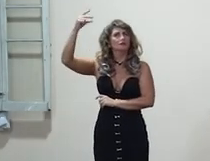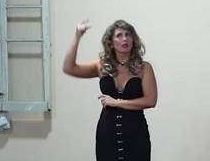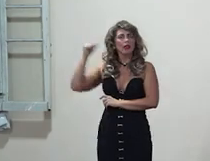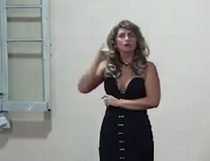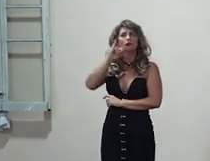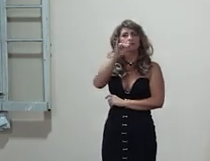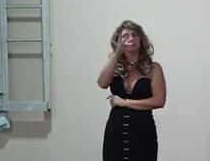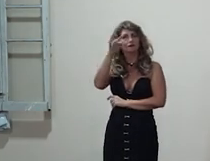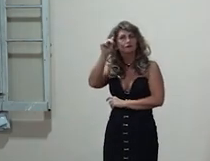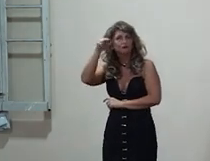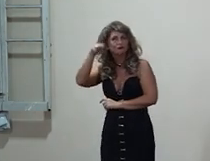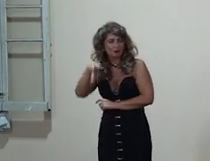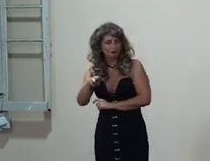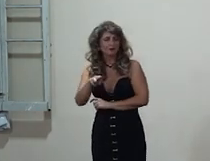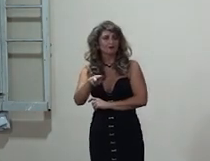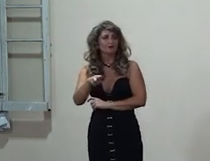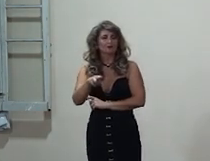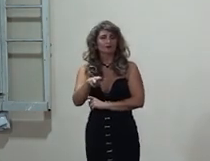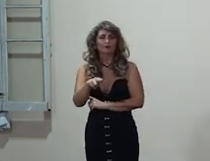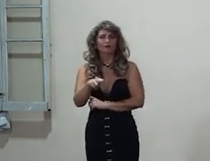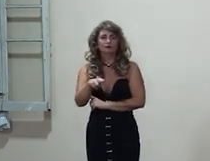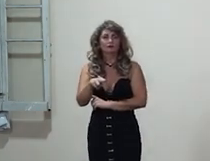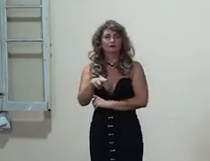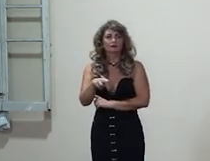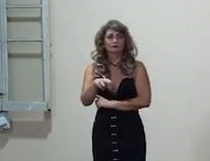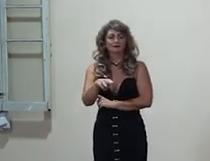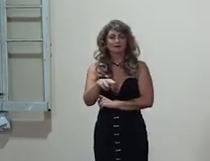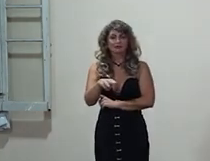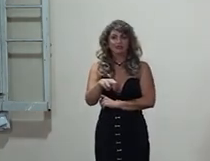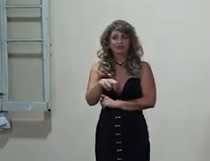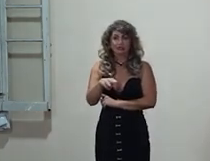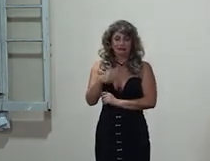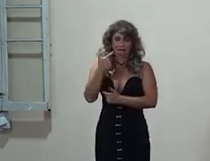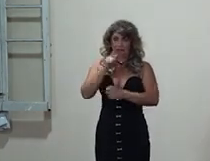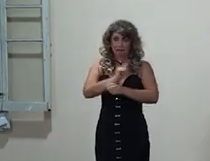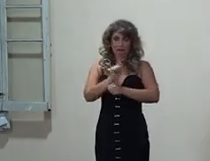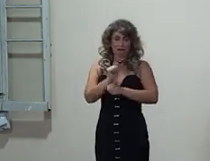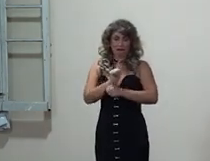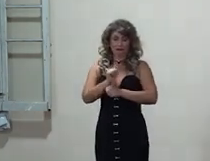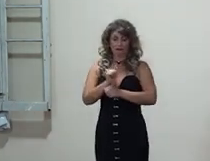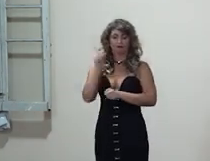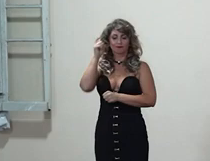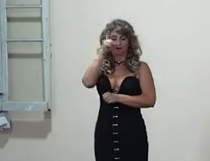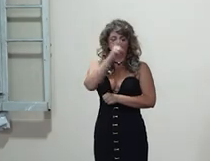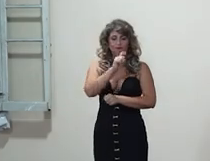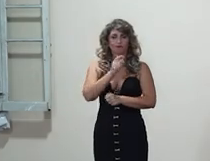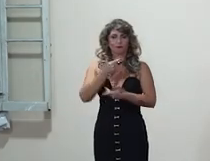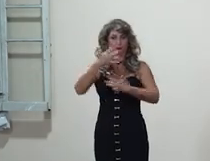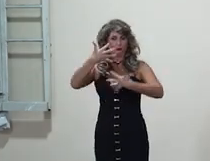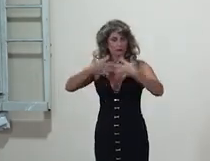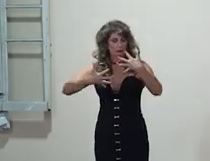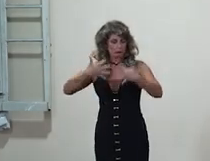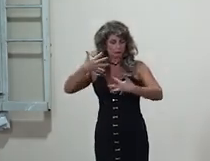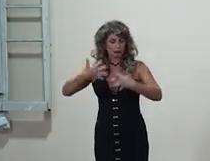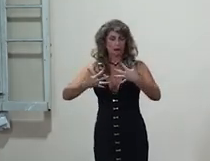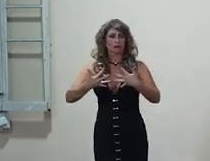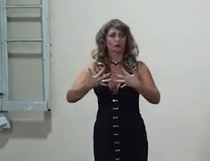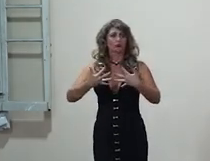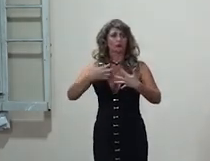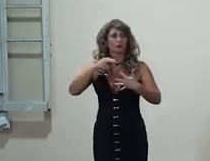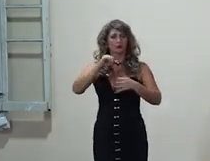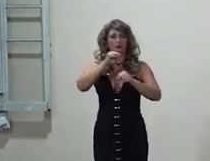IPHAN, que estavam em mãos bem complicadas, naquela época, né? Tanto que